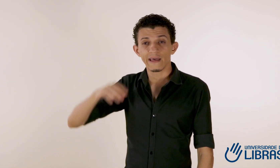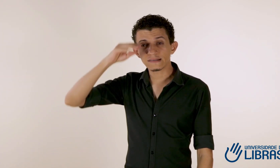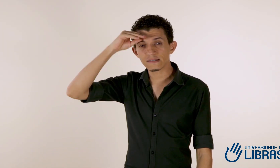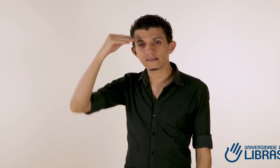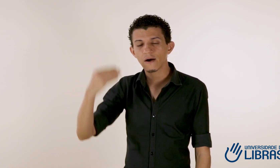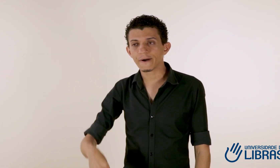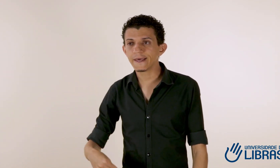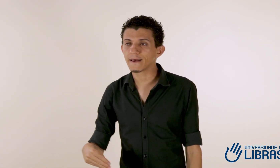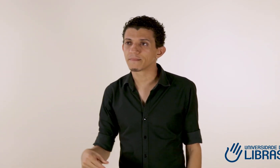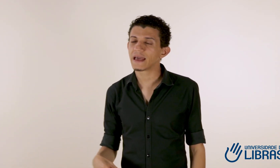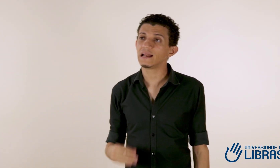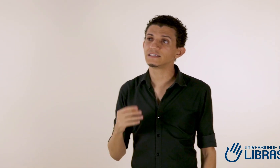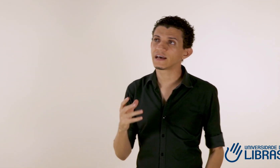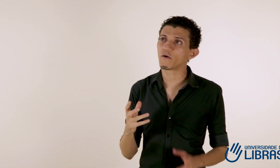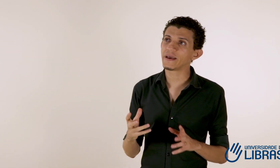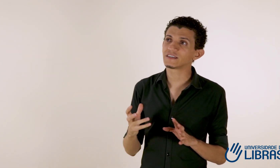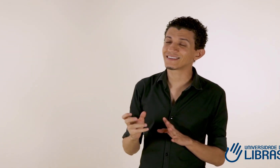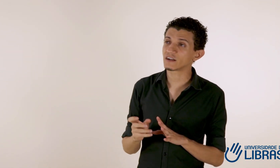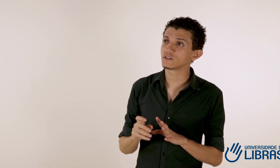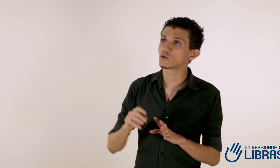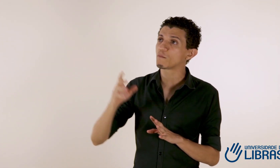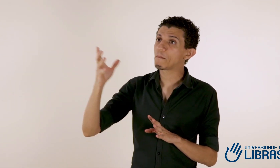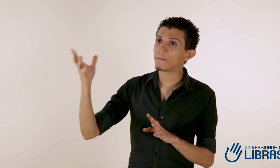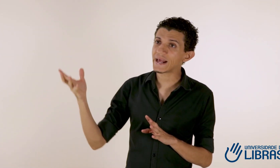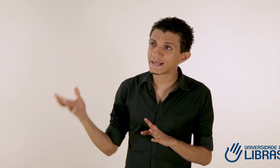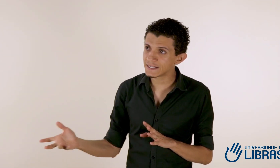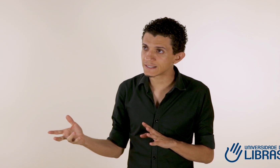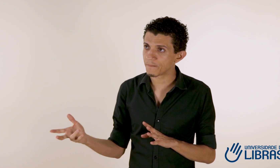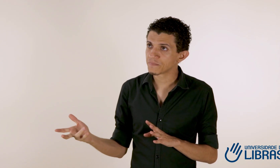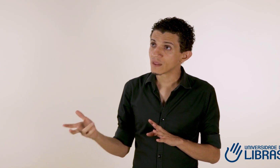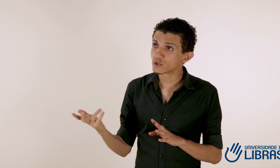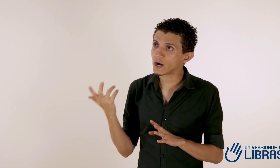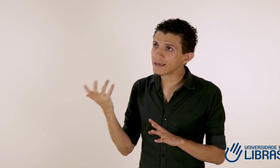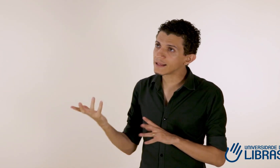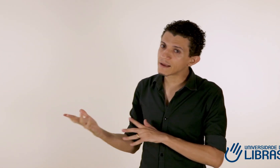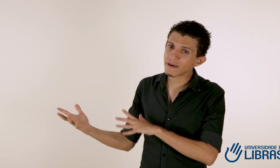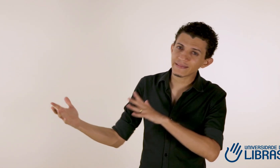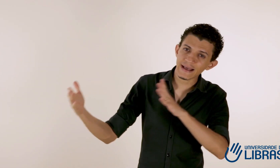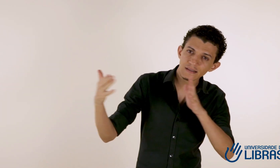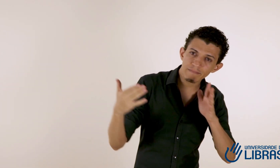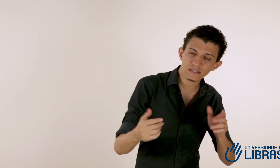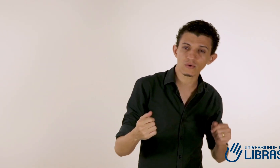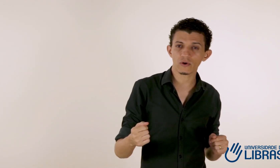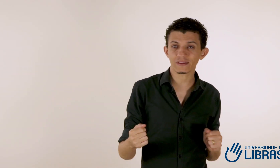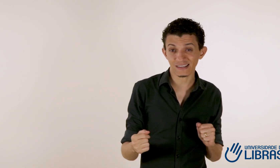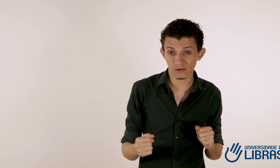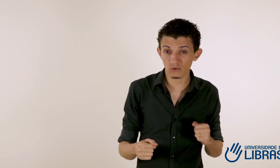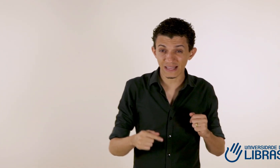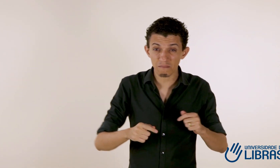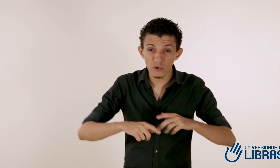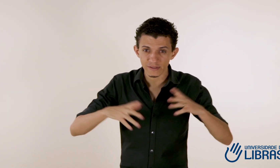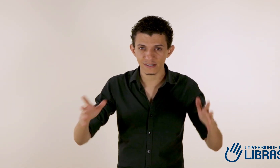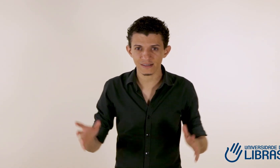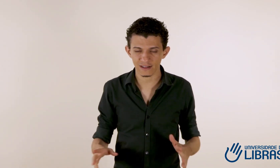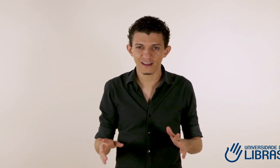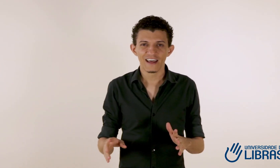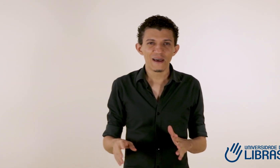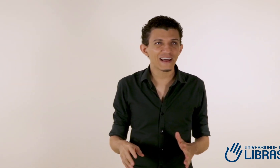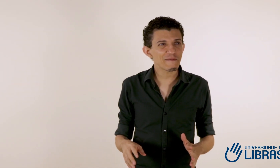Esse sinal aqui, ele geralmente é traduzido como preguiça, só que ele também dá essa mesma conotação do tá muito cansado. Ele me